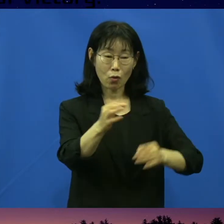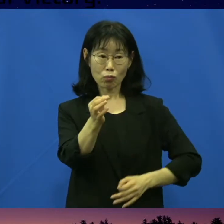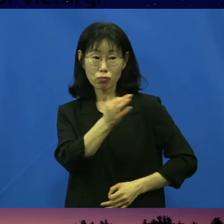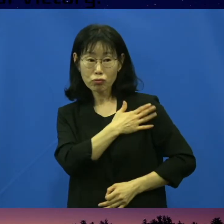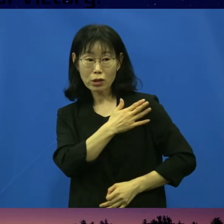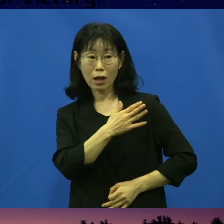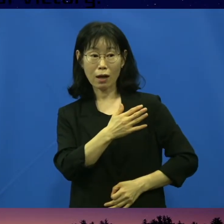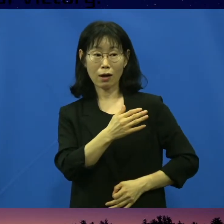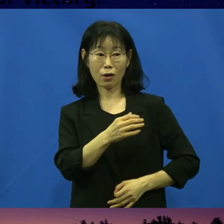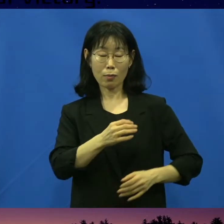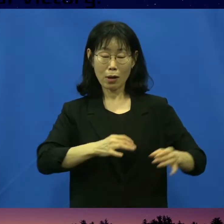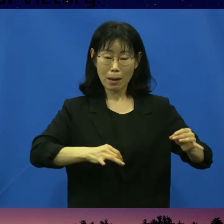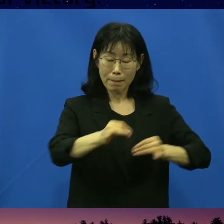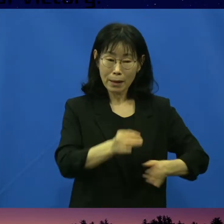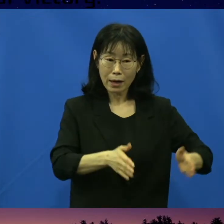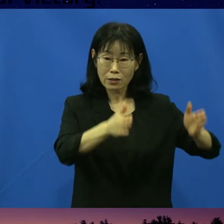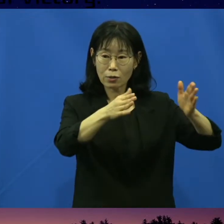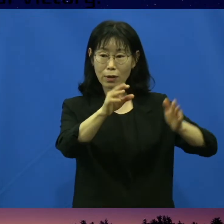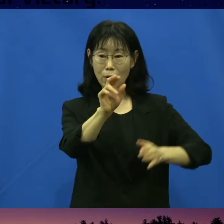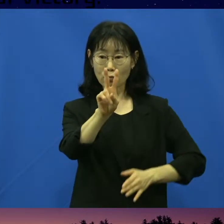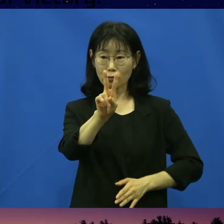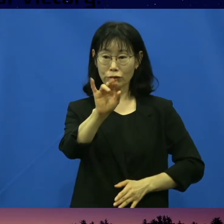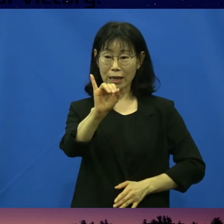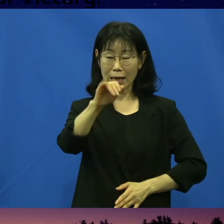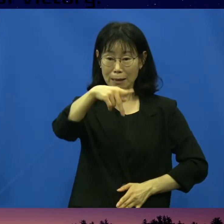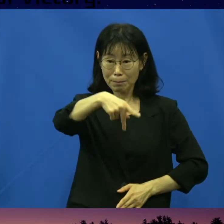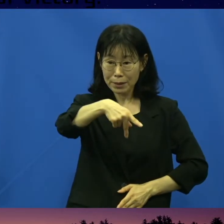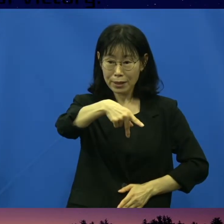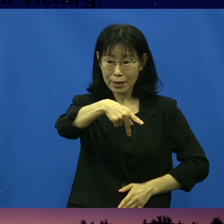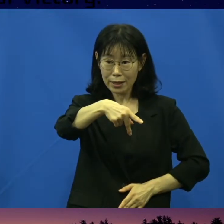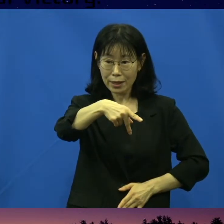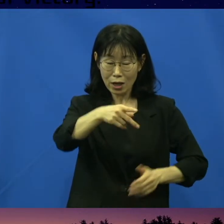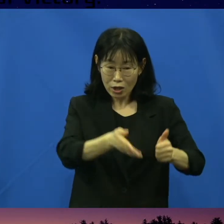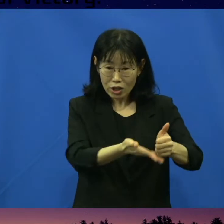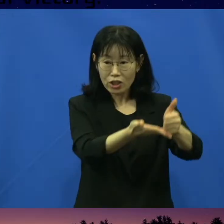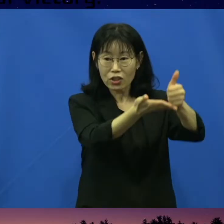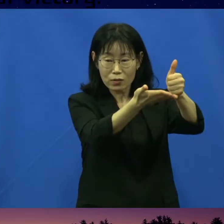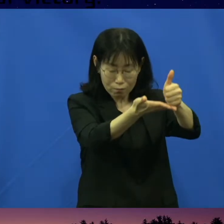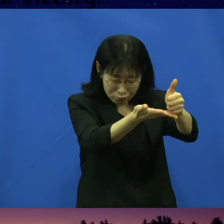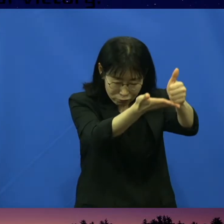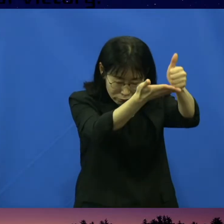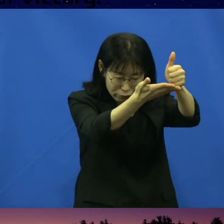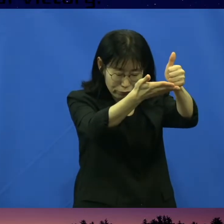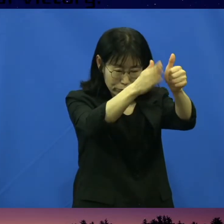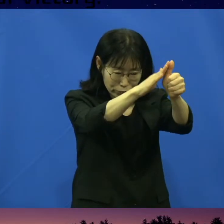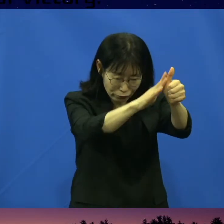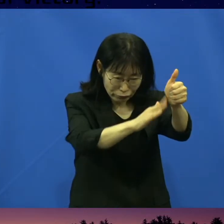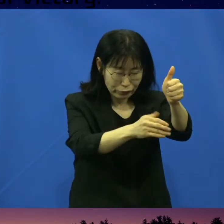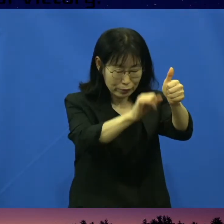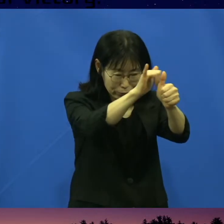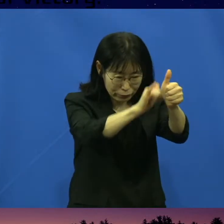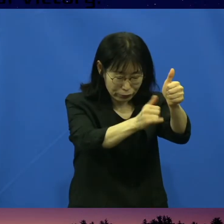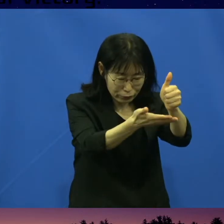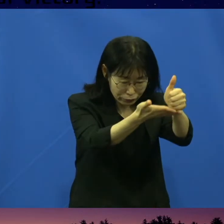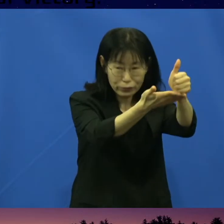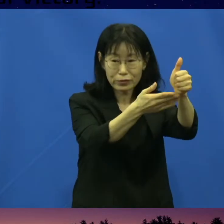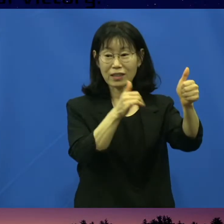여기 백화점 이런 데도 보고 다 있잖아요. 거기는 뭐 철저하게 이게 있잖아요. 1층에는 뭐